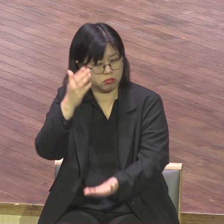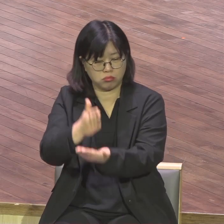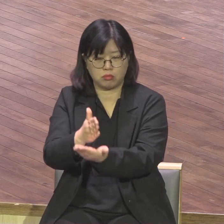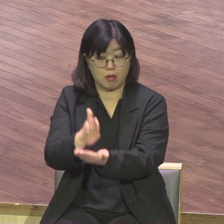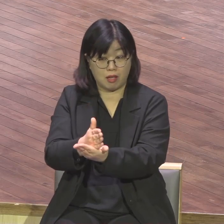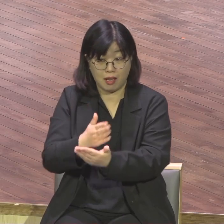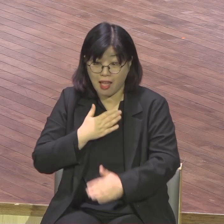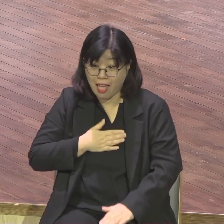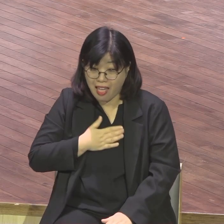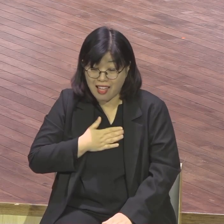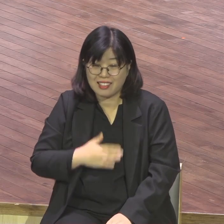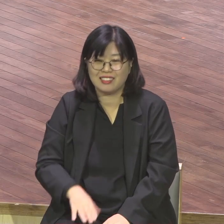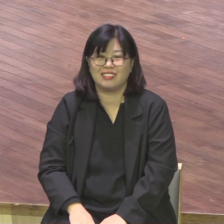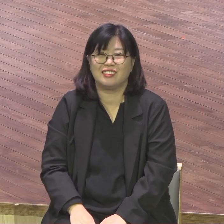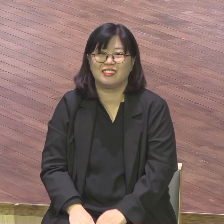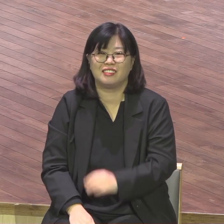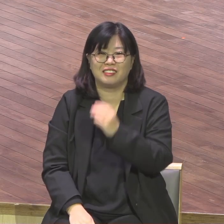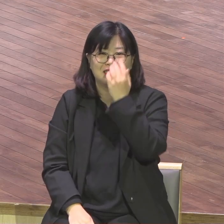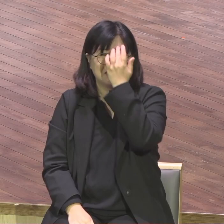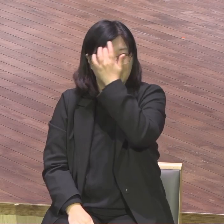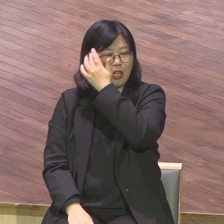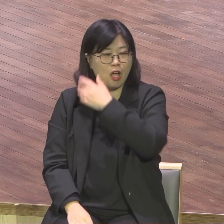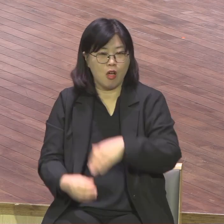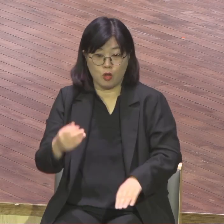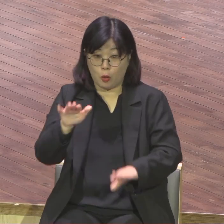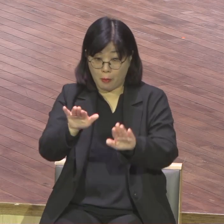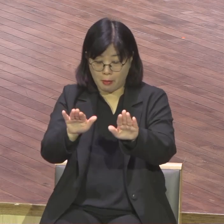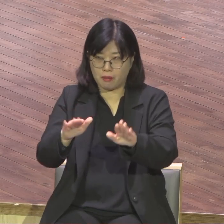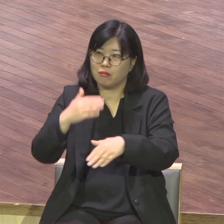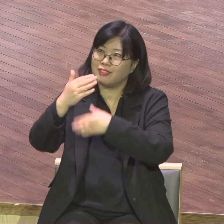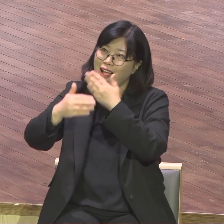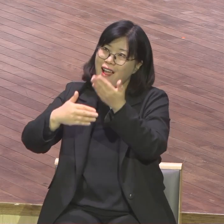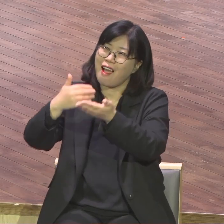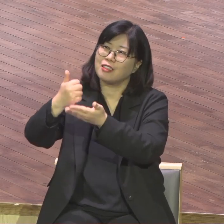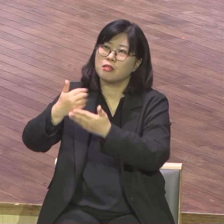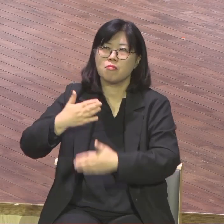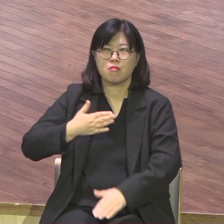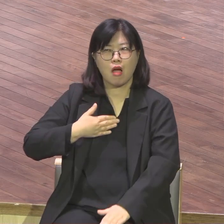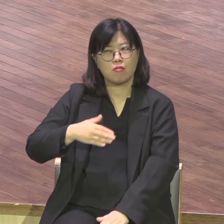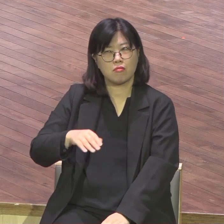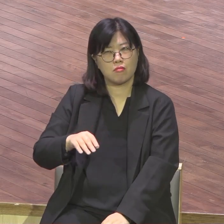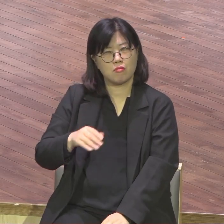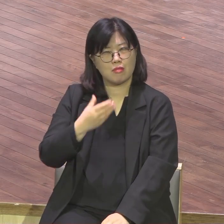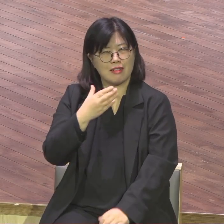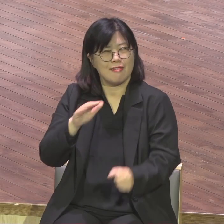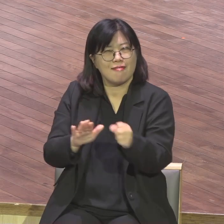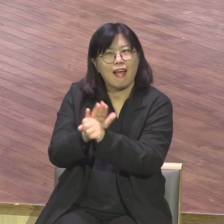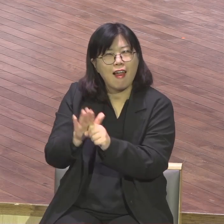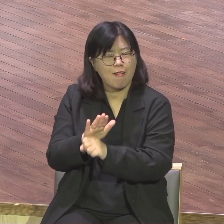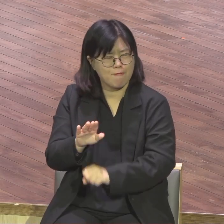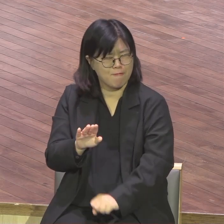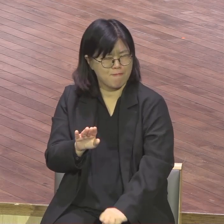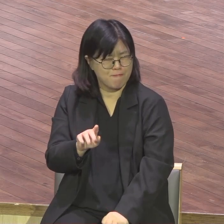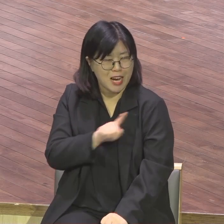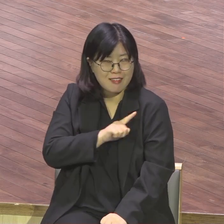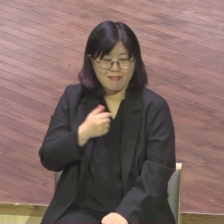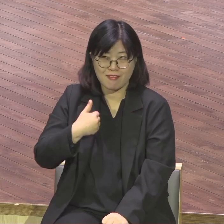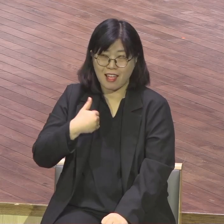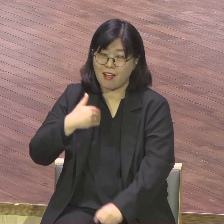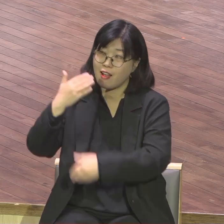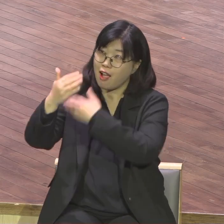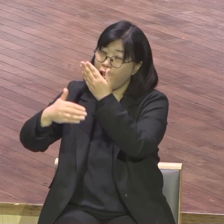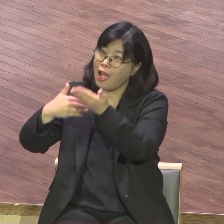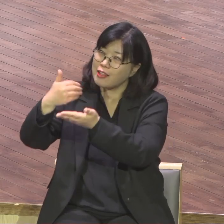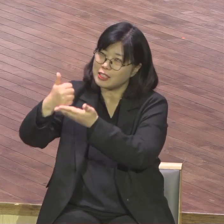나를 사랑한다 라고 느낀 사람은 표정이 다릅니다. 나를 사랑한다 느낀 느낌 있잖아요. 사람의 느낌. 아